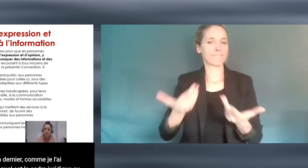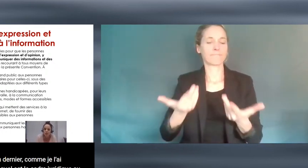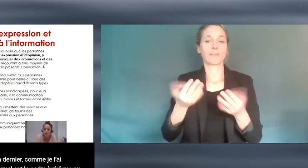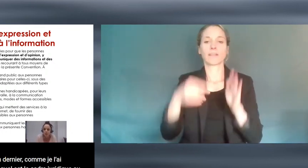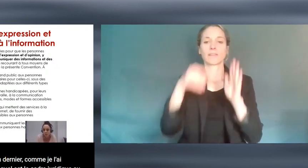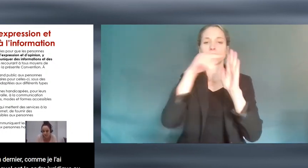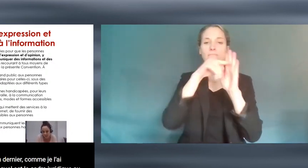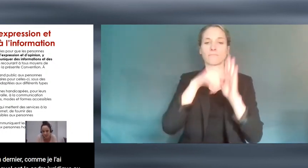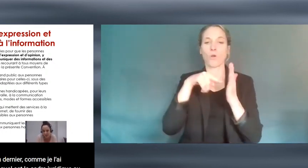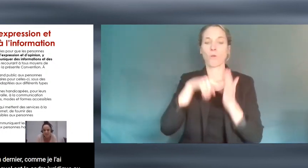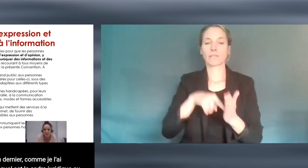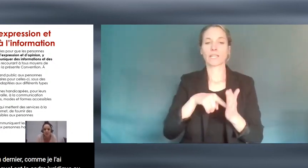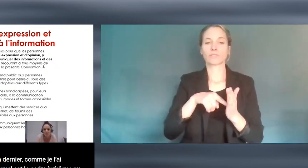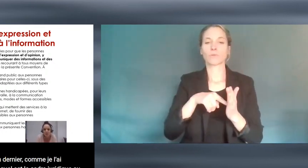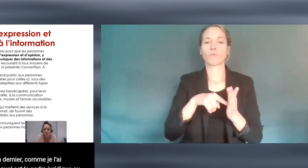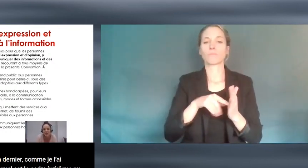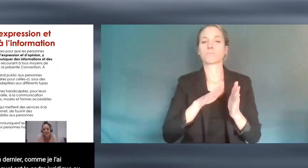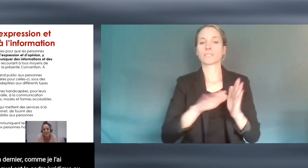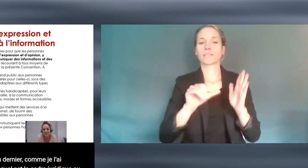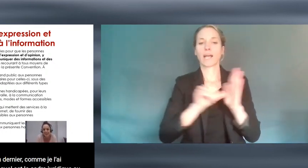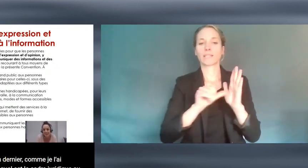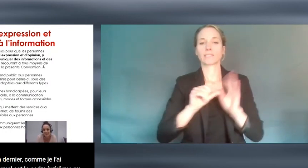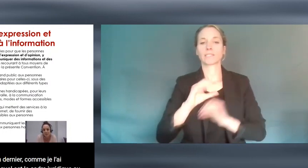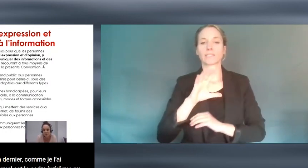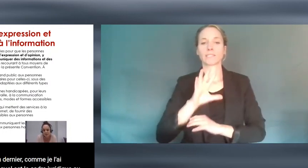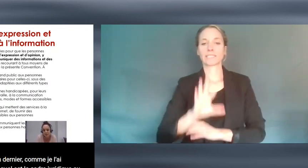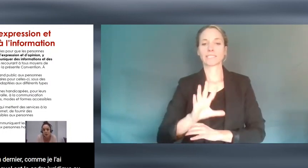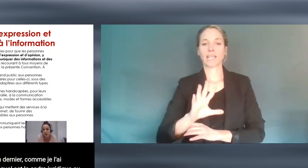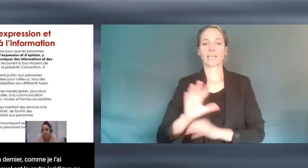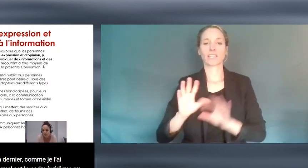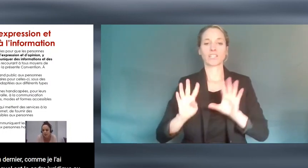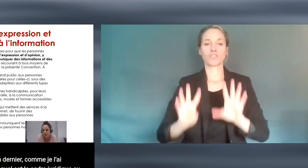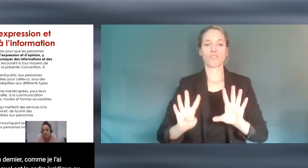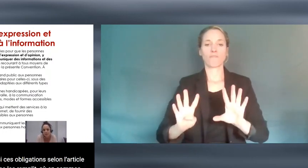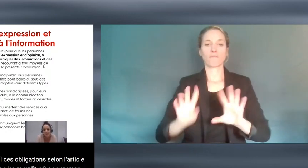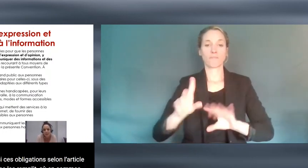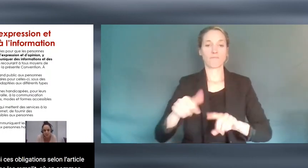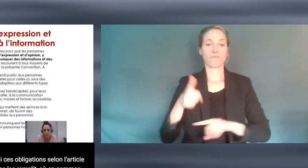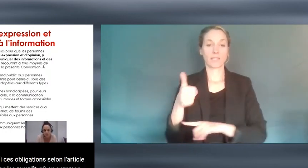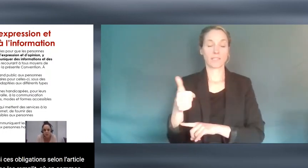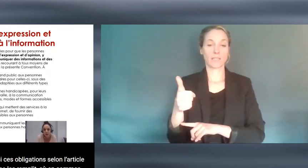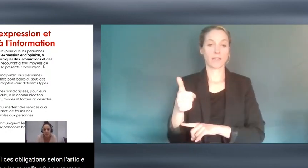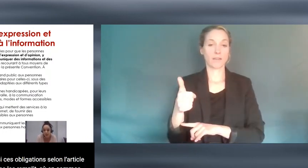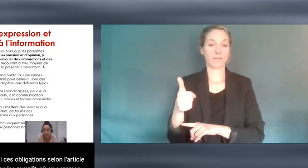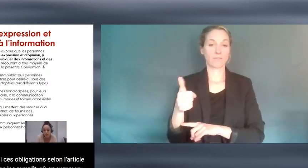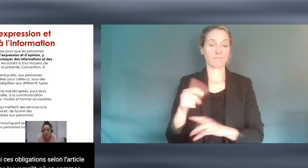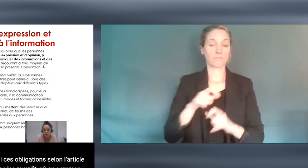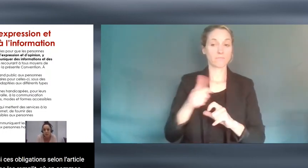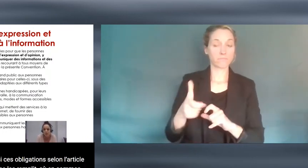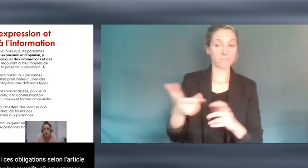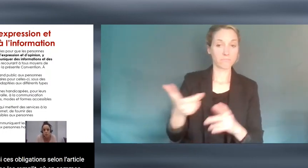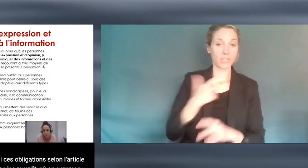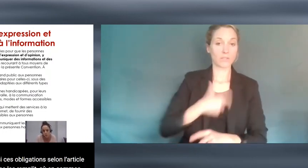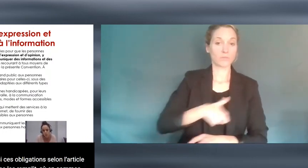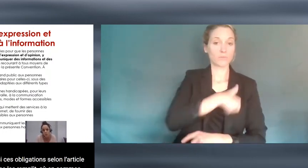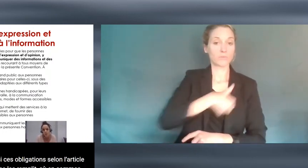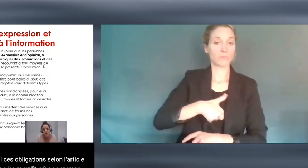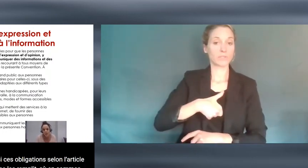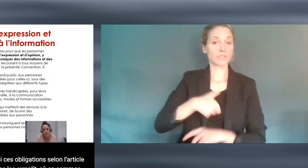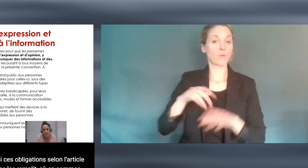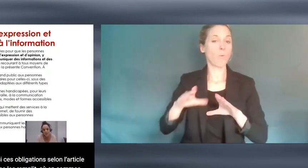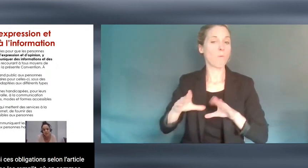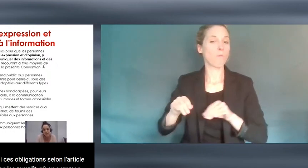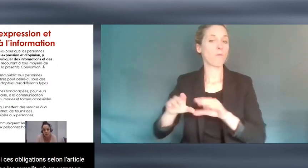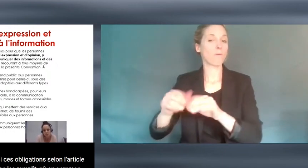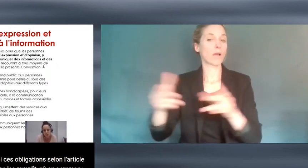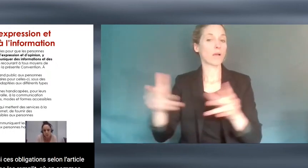selon l'article 5, l'article 9 et l'article 21, est-ce que la Suisse actuellement, elle les remplit? Où en sommes-nous?